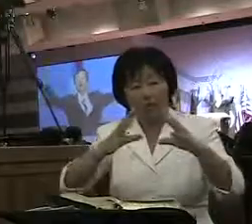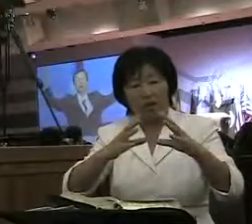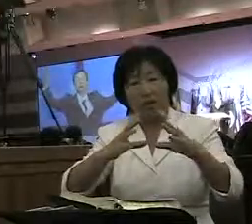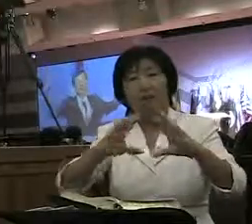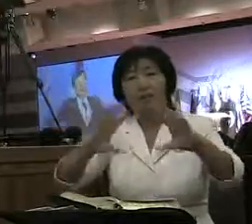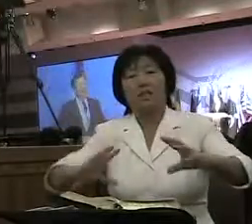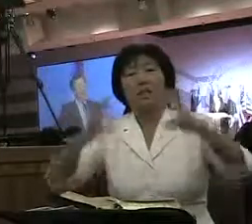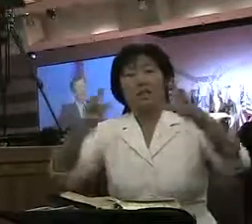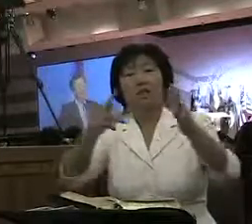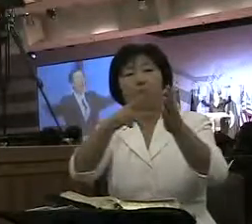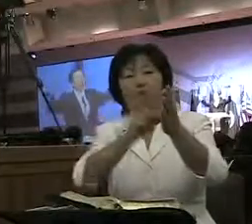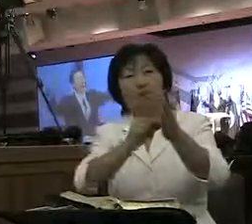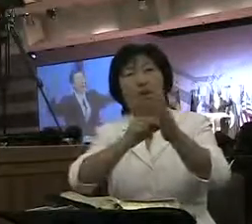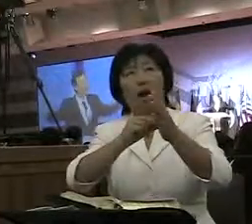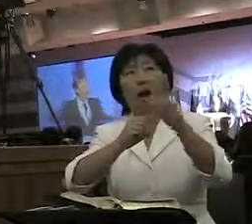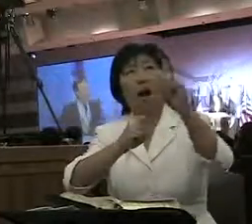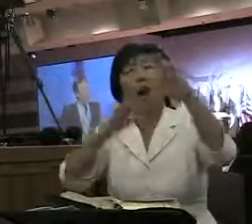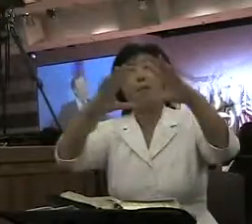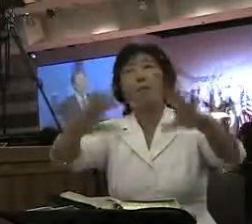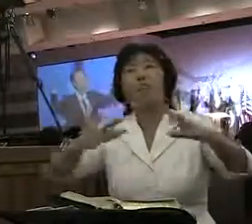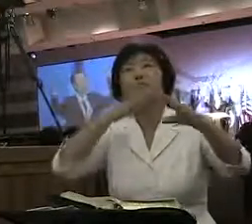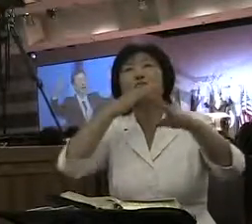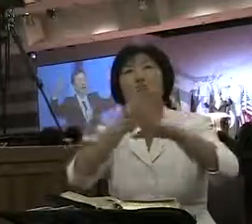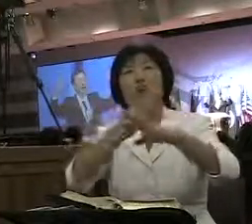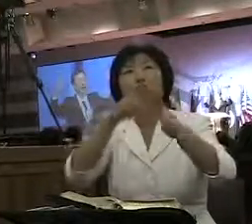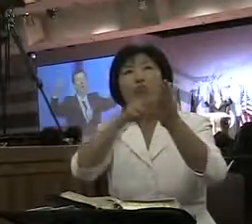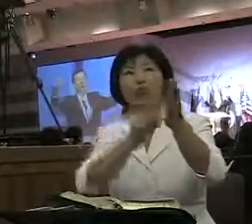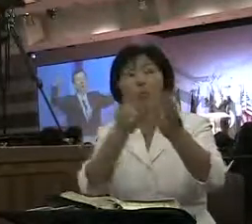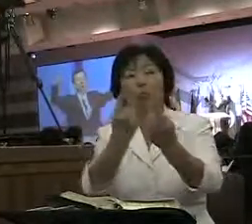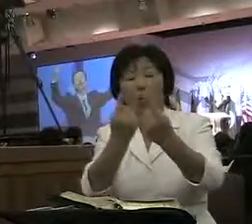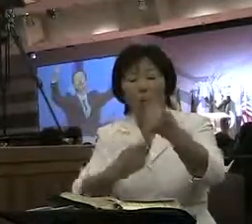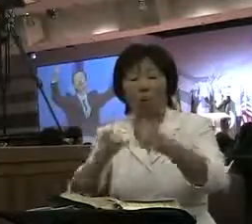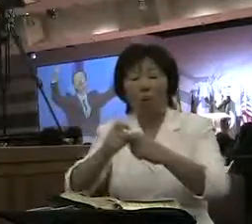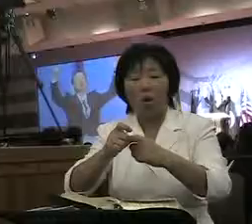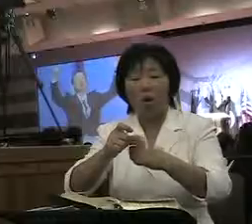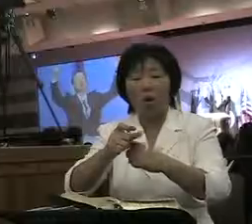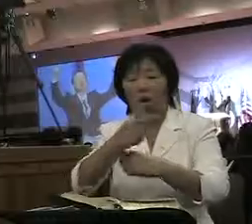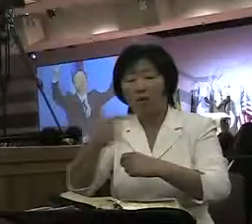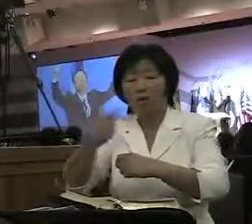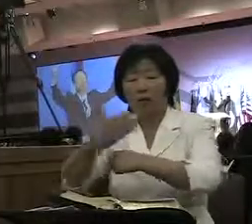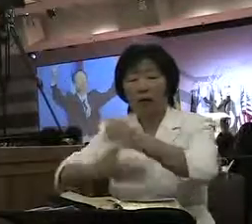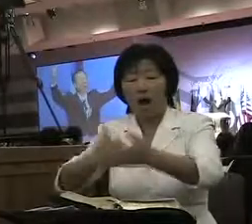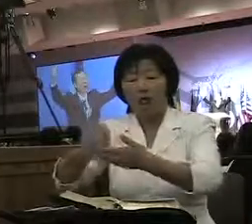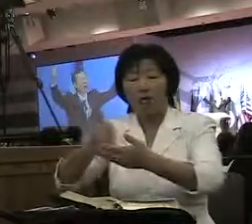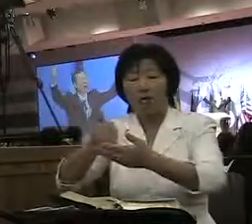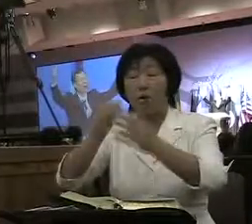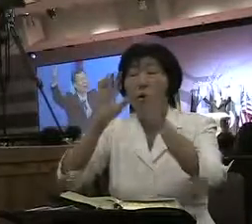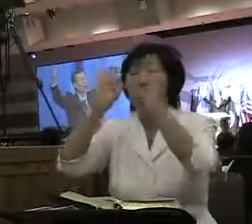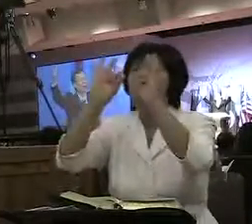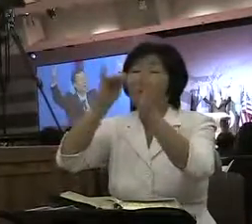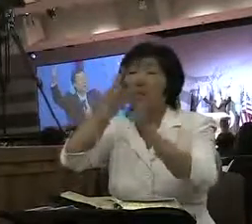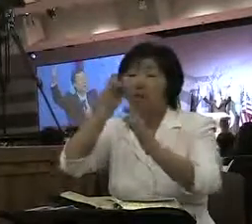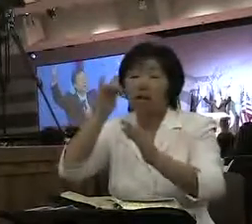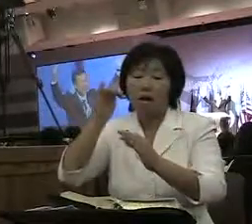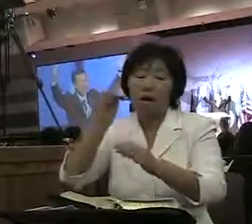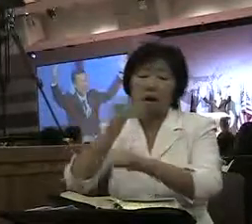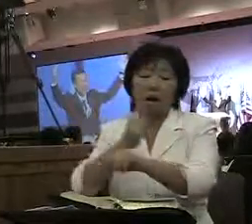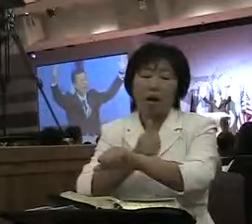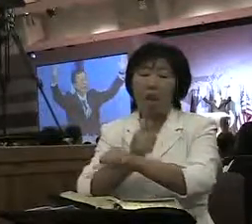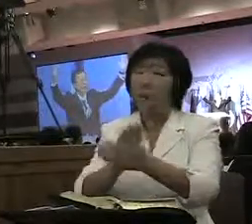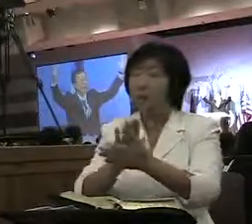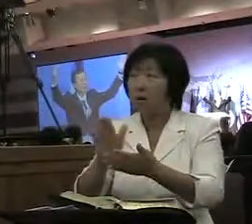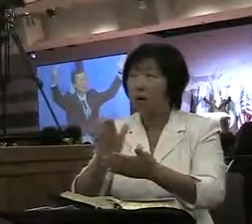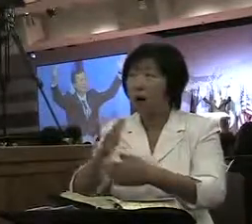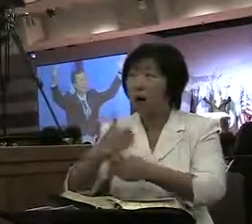세계의 문제보다, 한반도의 문제보다, 북한의 문제보다 더 크신 하나님을 볼 수 있어야 합니다. 하나님을